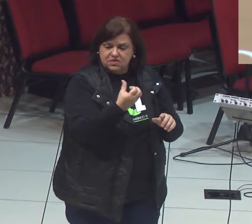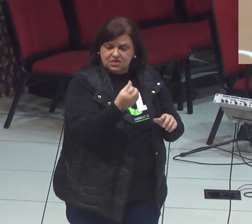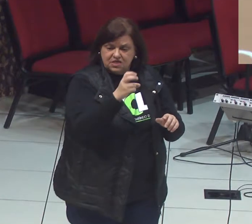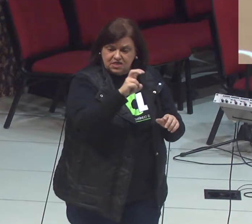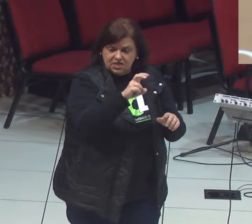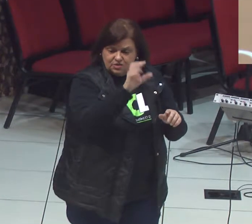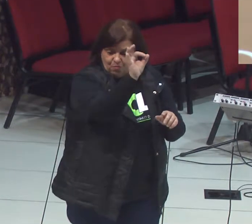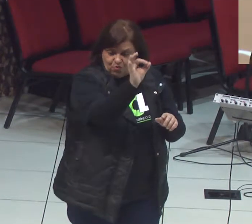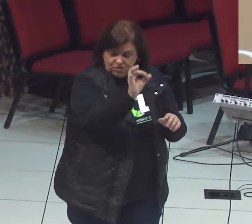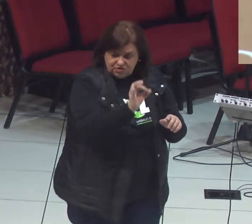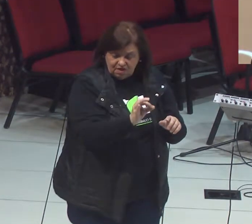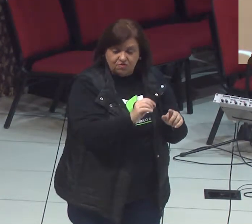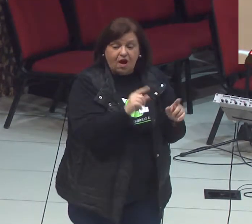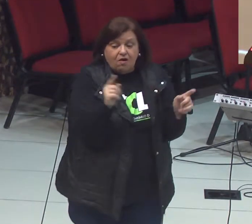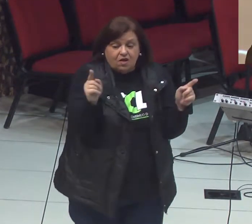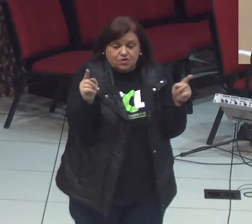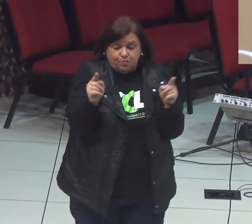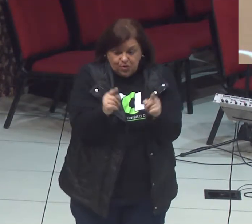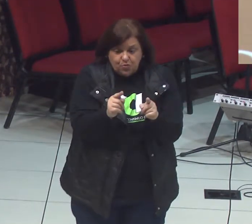em 64%.